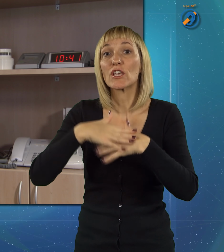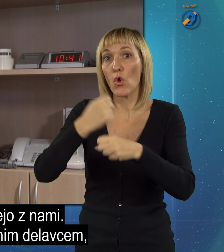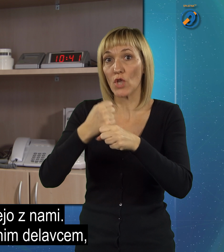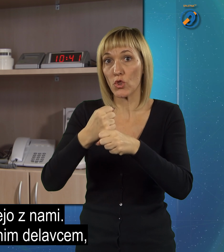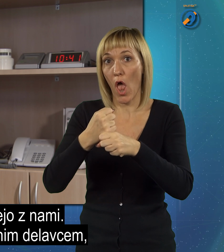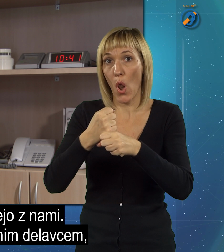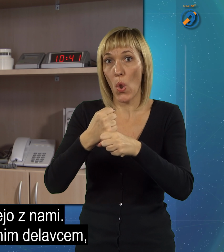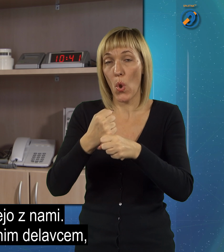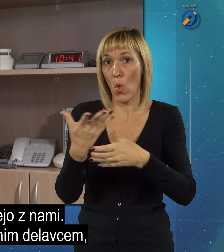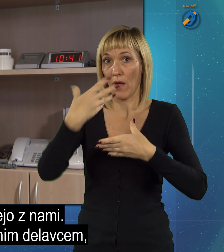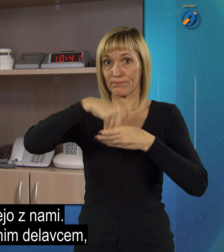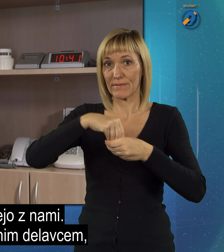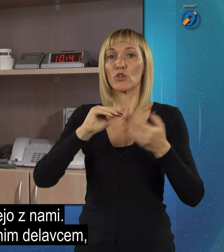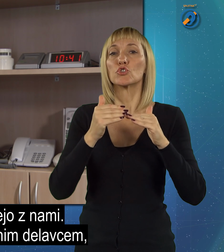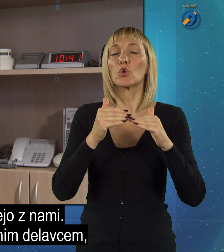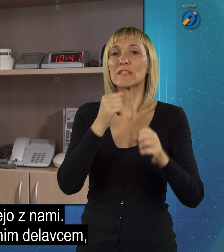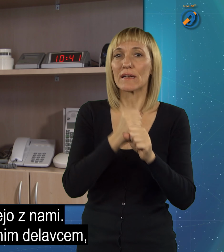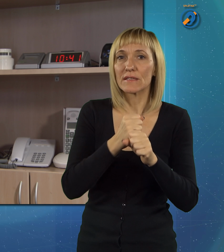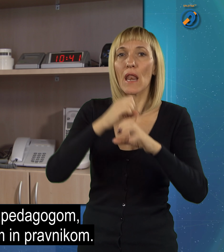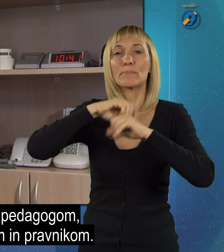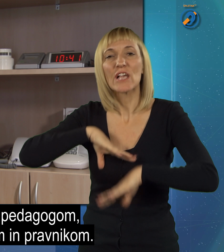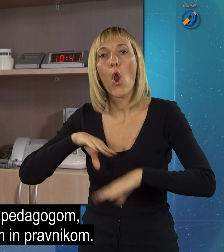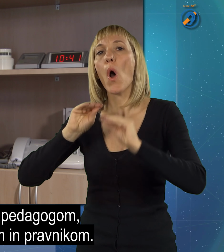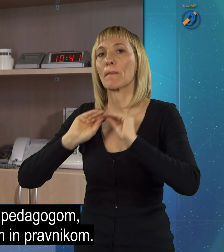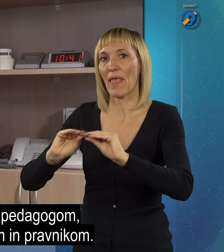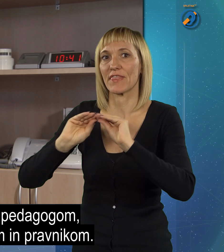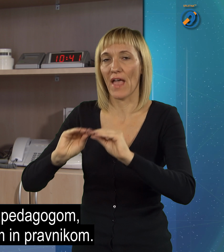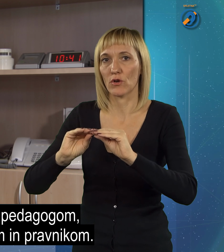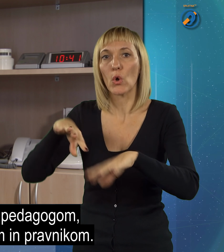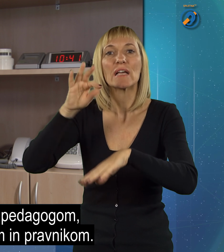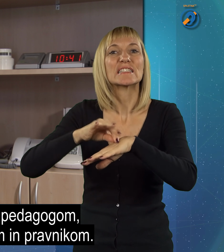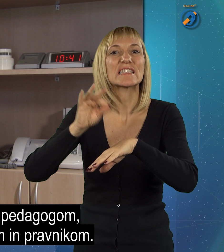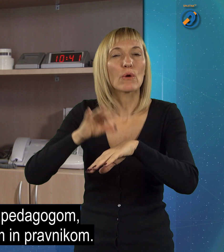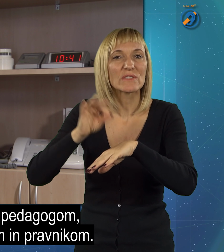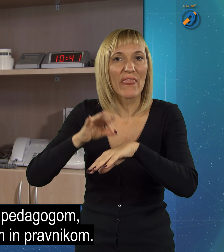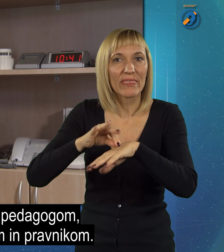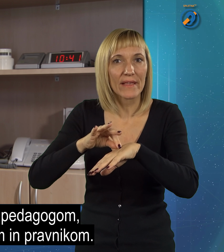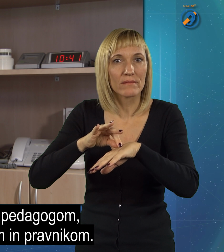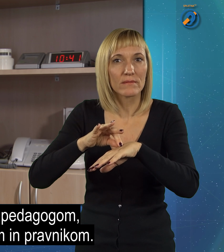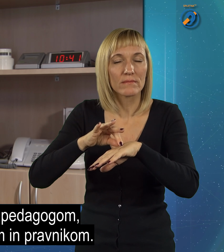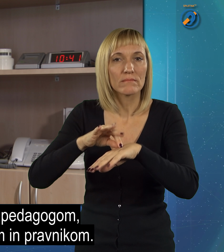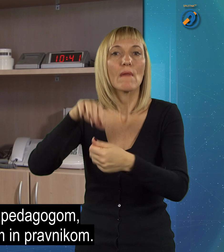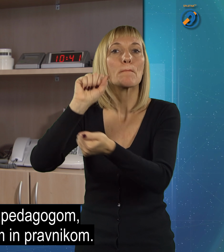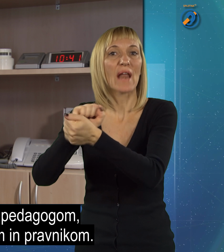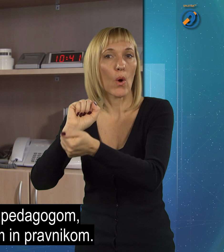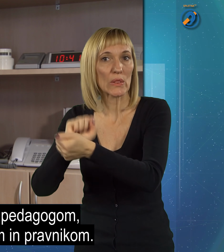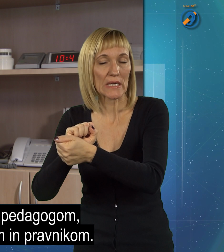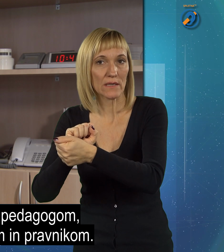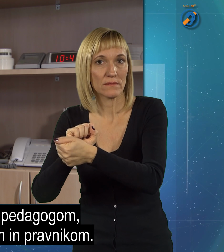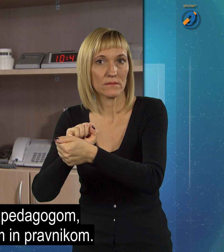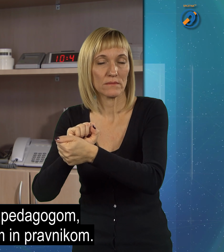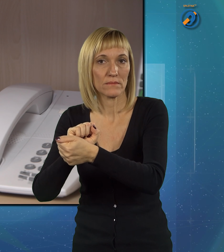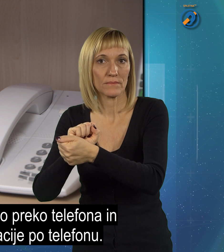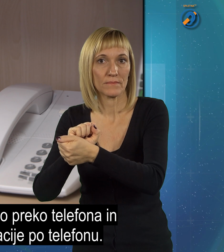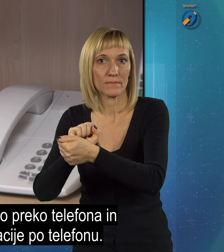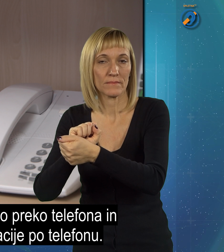strokovnjaki, ki sodelujejo z nami, tako socialnim delavcem, psihologom, pedagogom, zdravstvenikom, pravnikom.